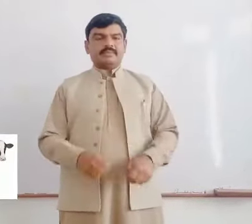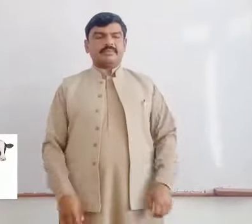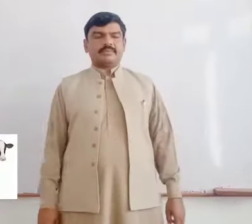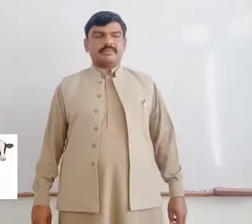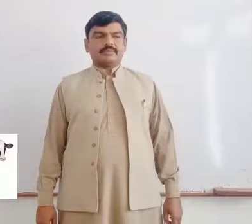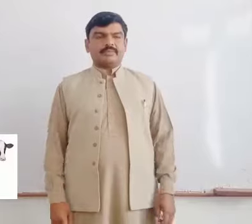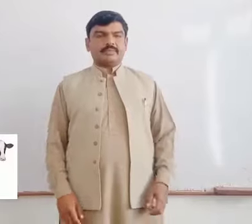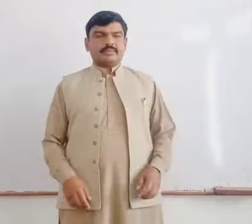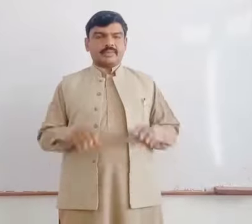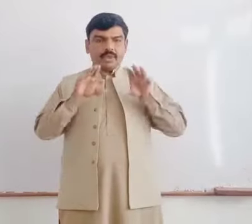कुत्ता,